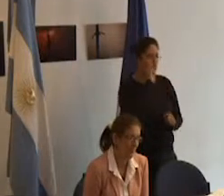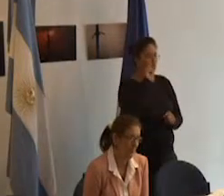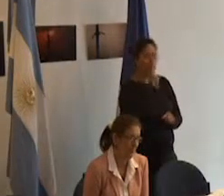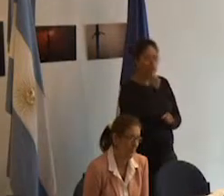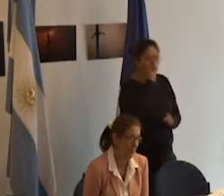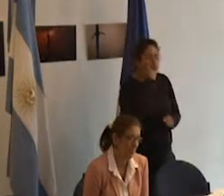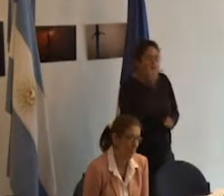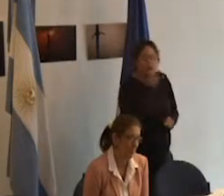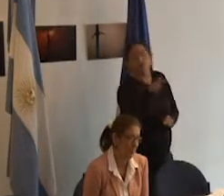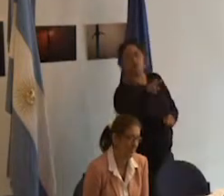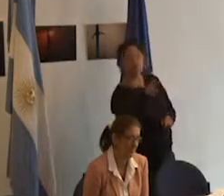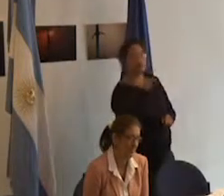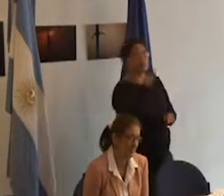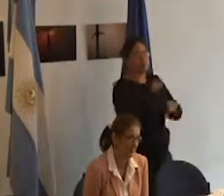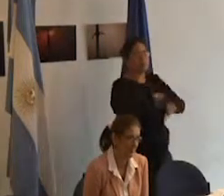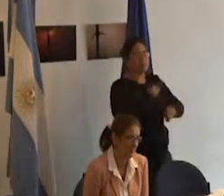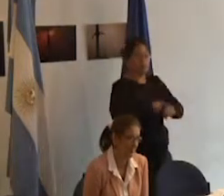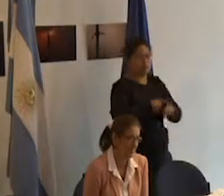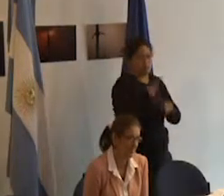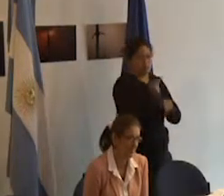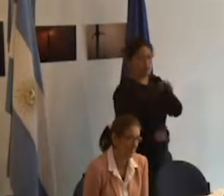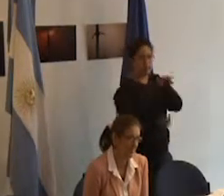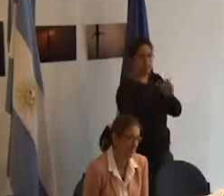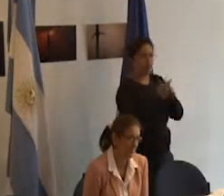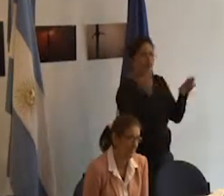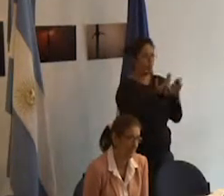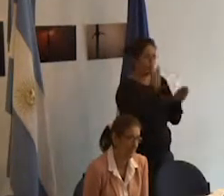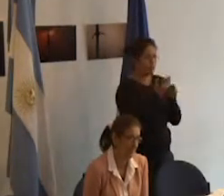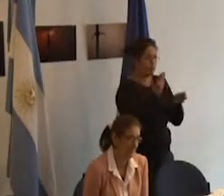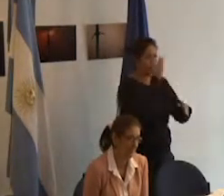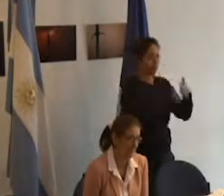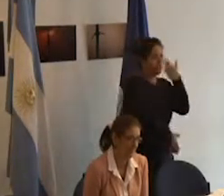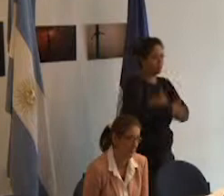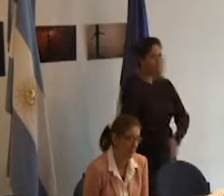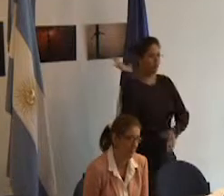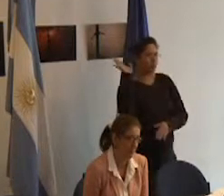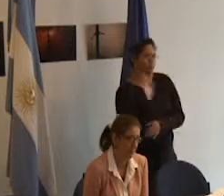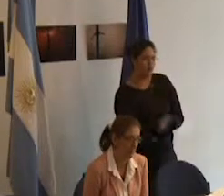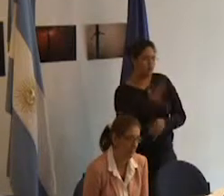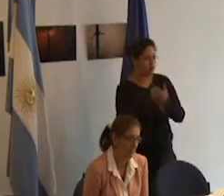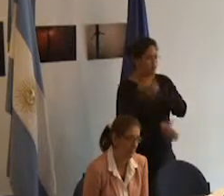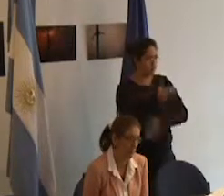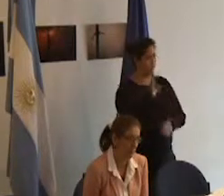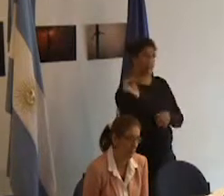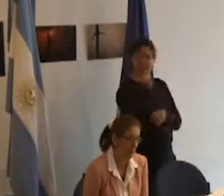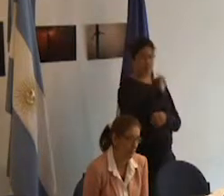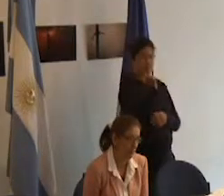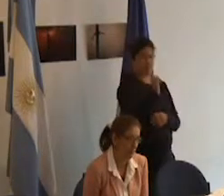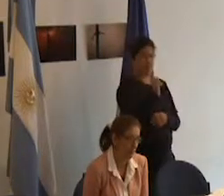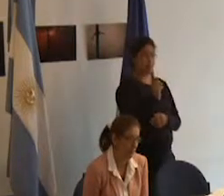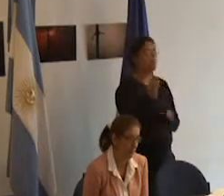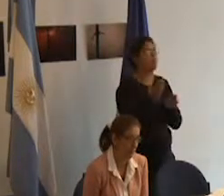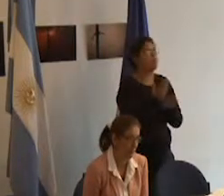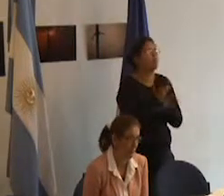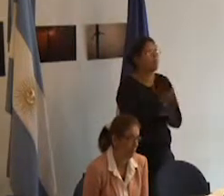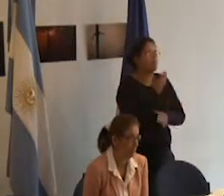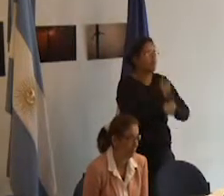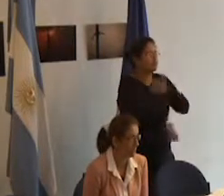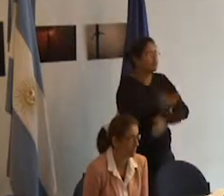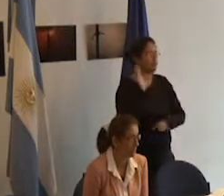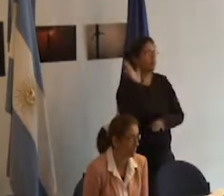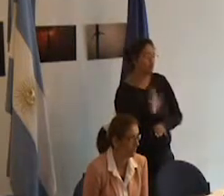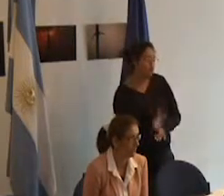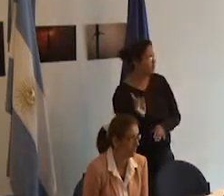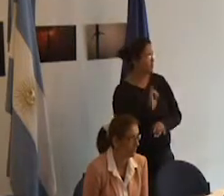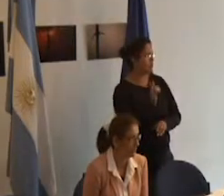como una mirada durante mucho tiempo que se dio, ¿no? El problema del niño discapacitado es del discapacitado. No, de pronto el problema del niño